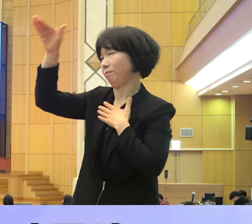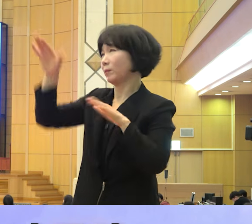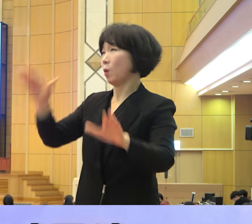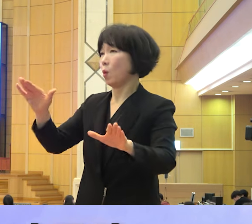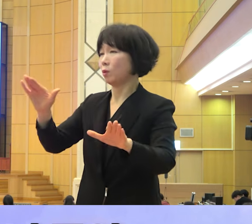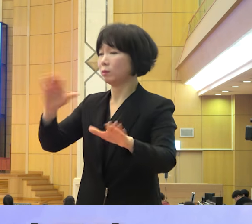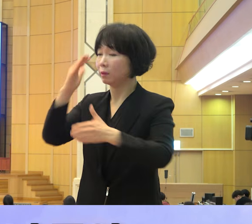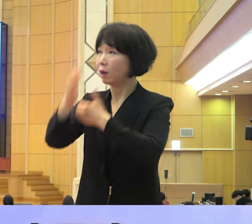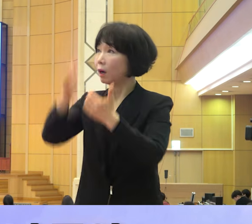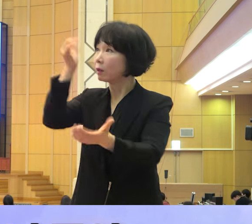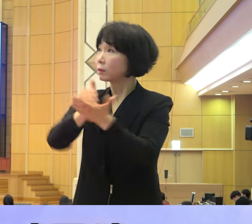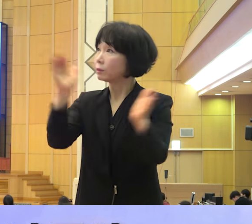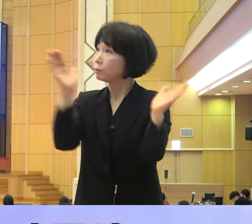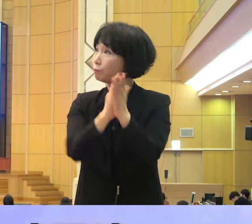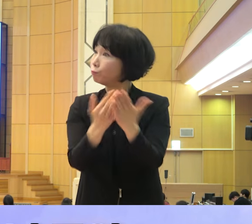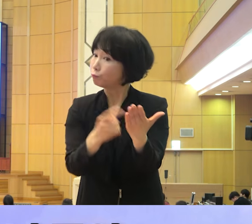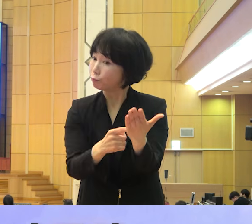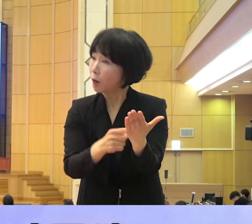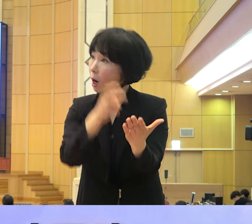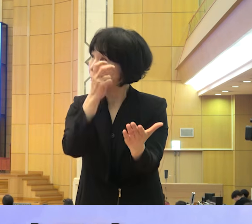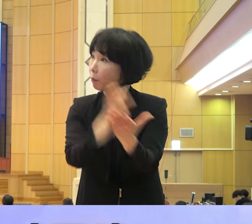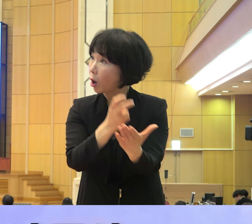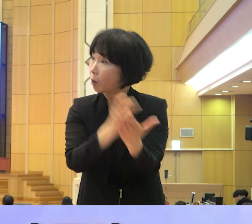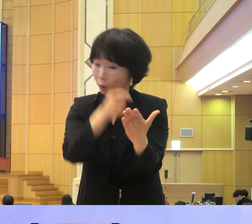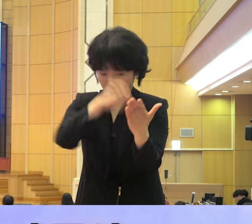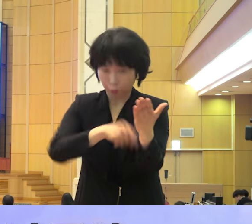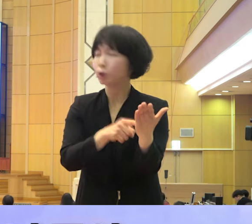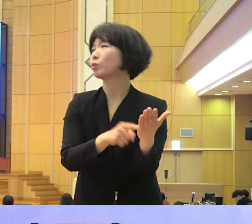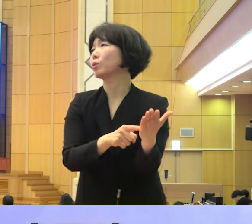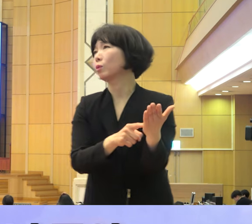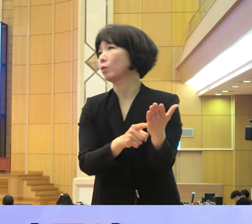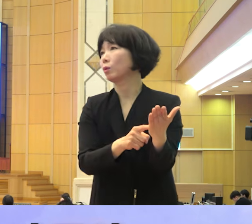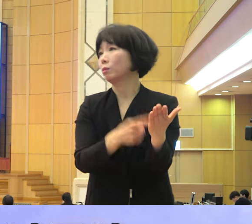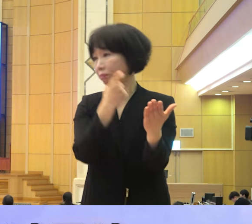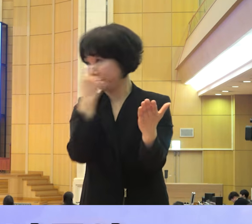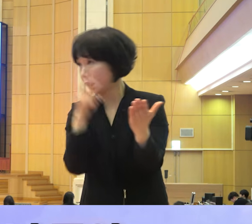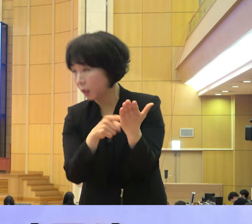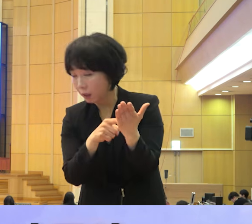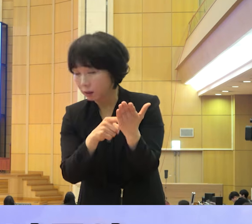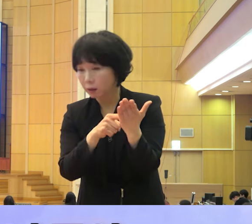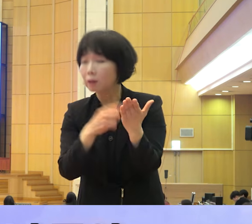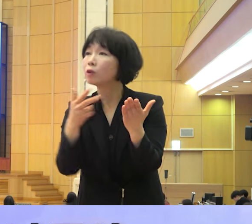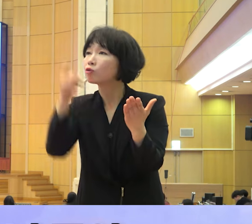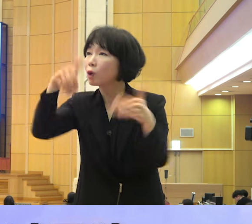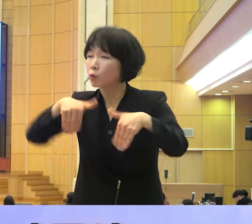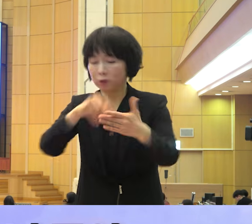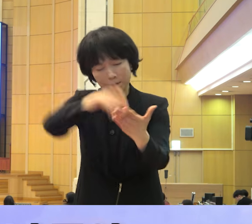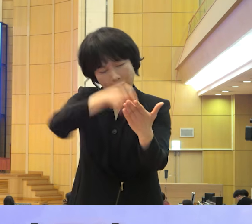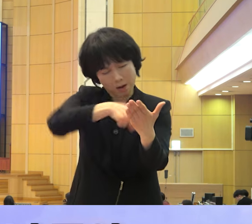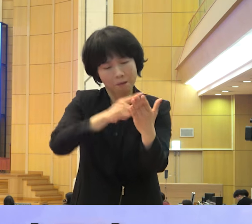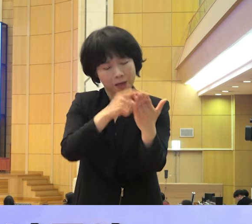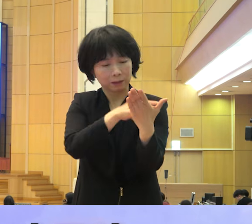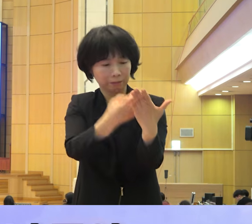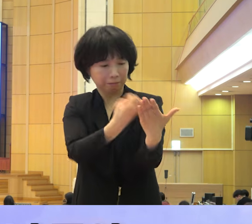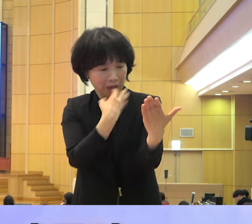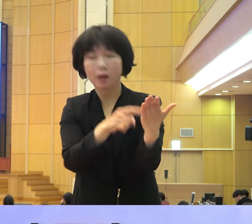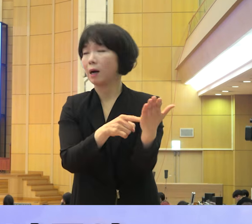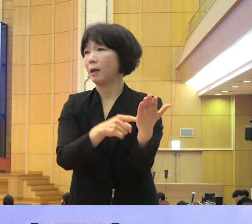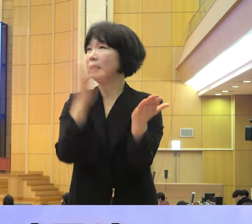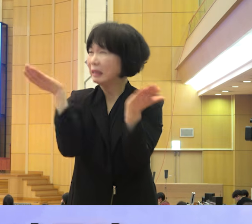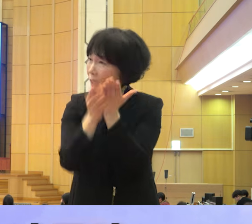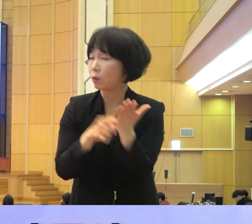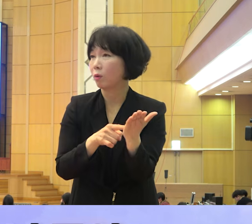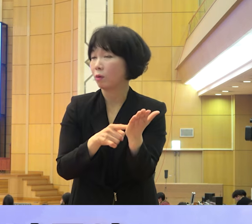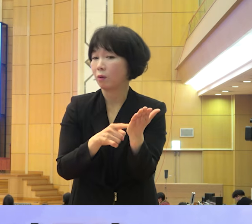오늘 성경에 율법에도 기록되었고 선자들이 기록한 말씀에도